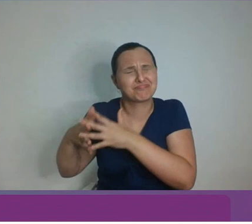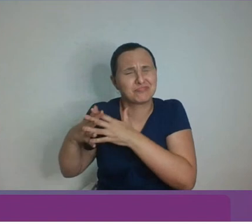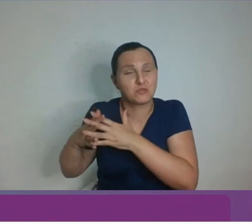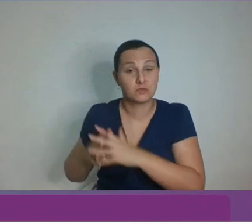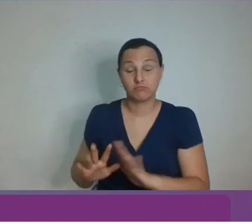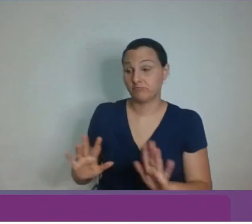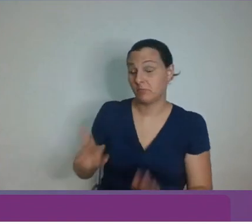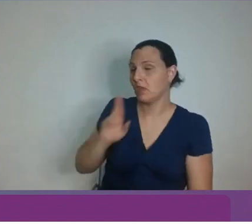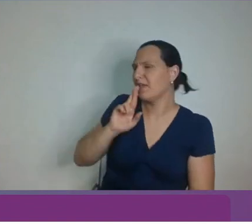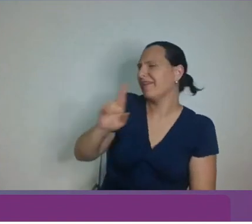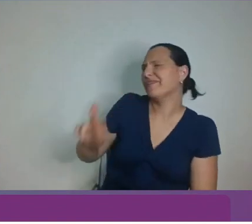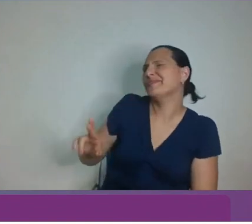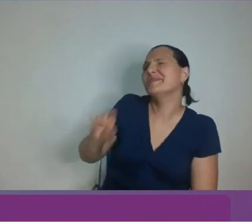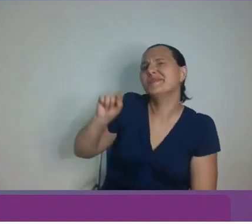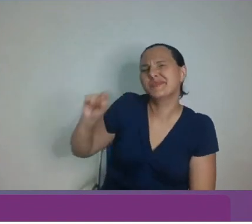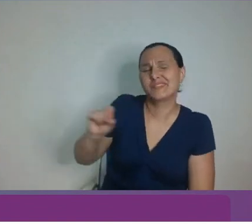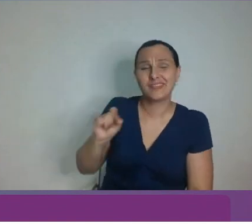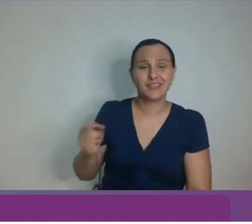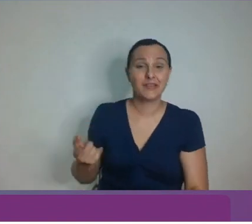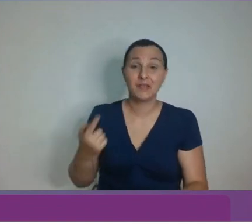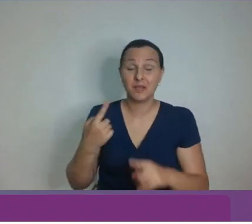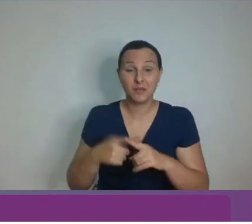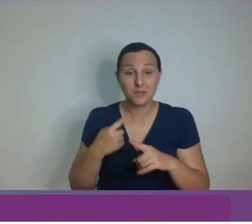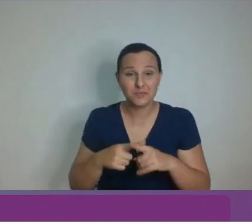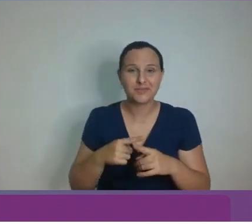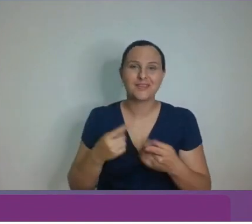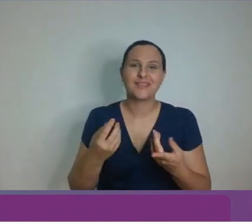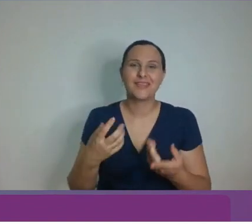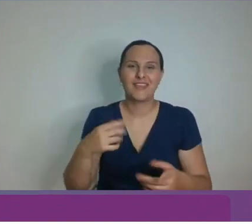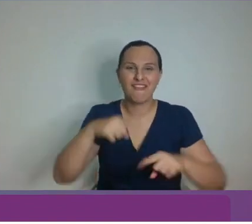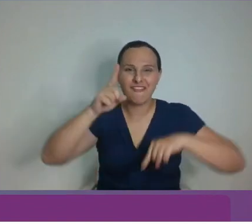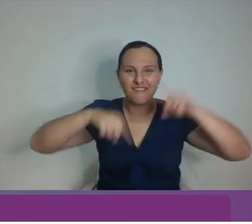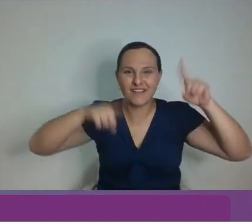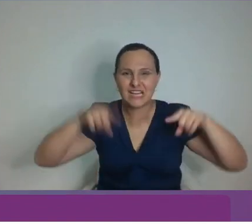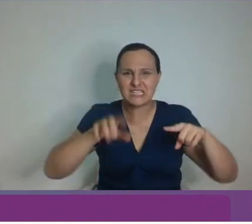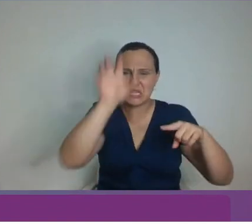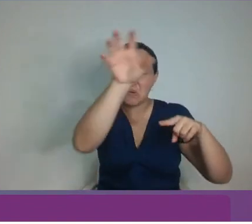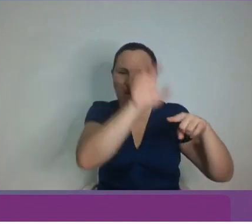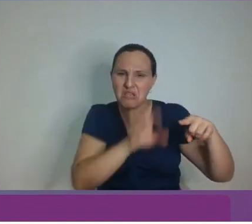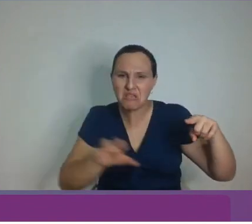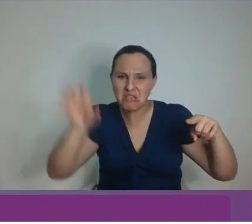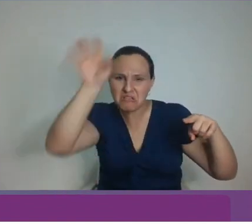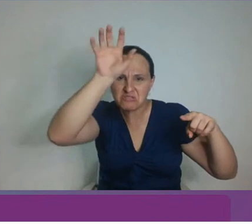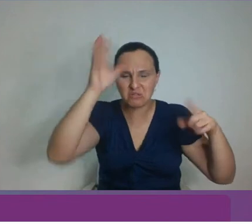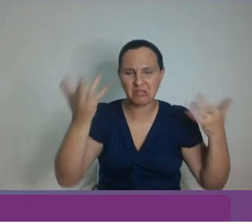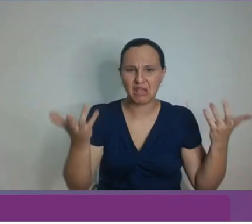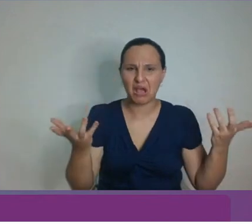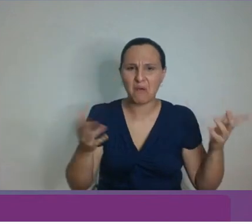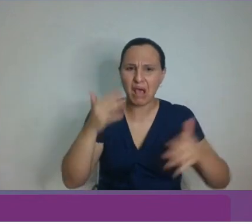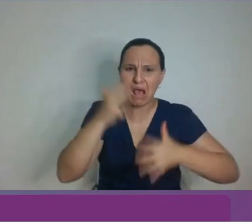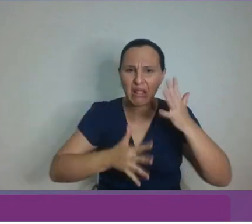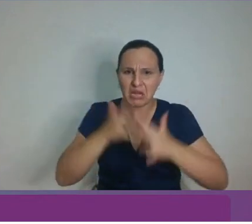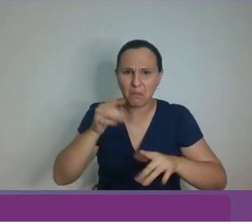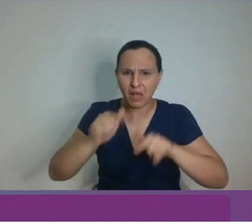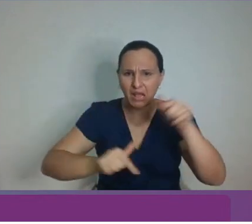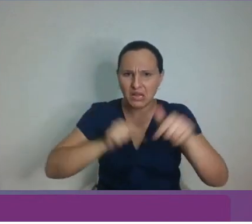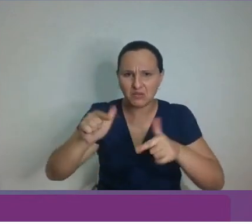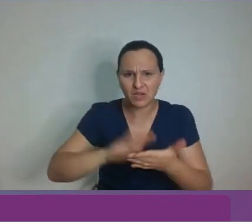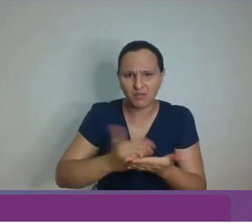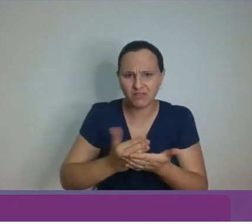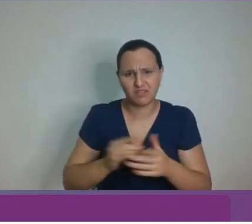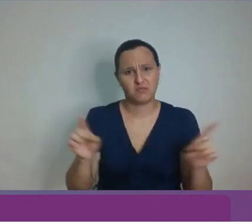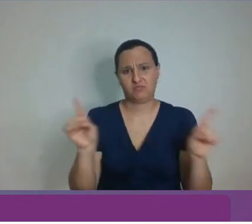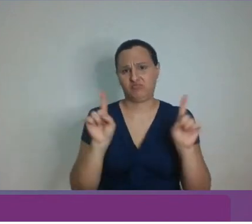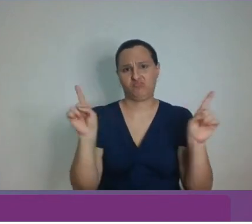derruba o intérprete. Não é porque o surdo é de uma determinada região que você não vai entender a sinalização dele. O que você vai precisar